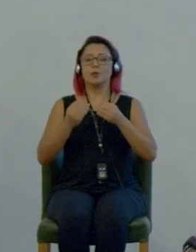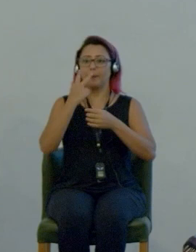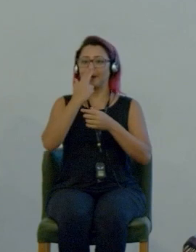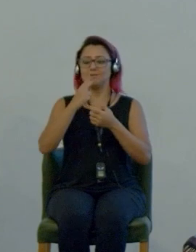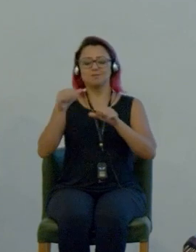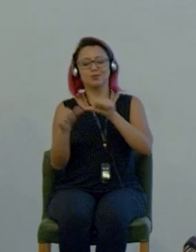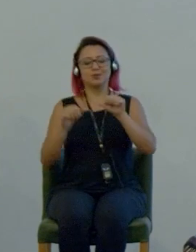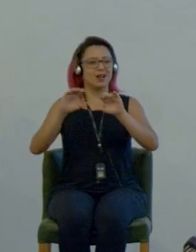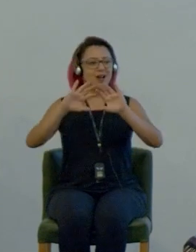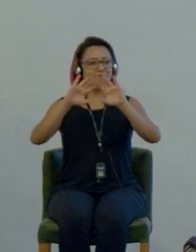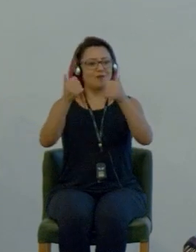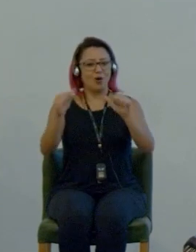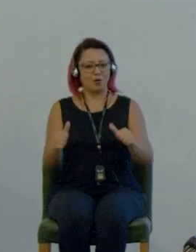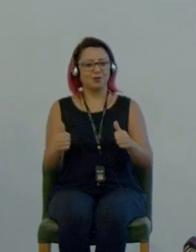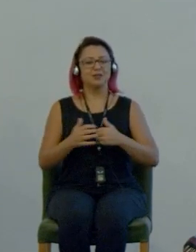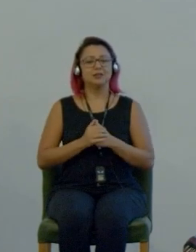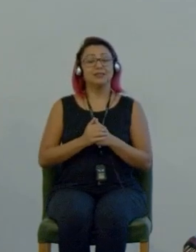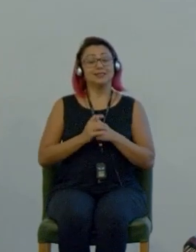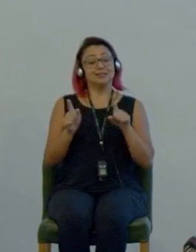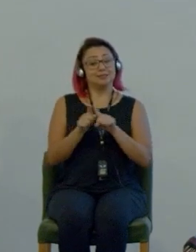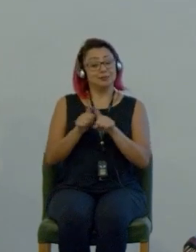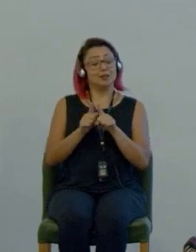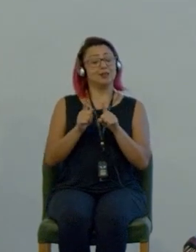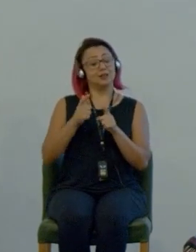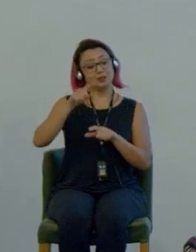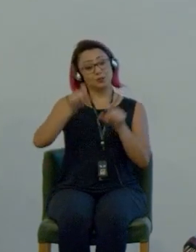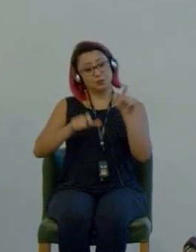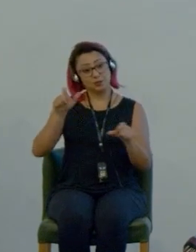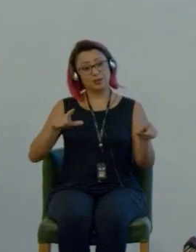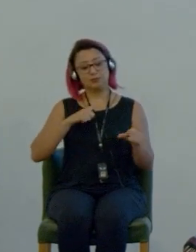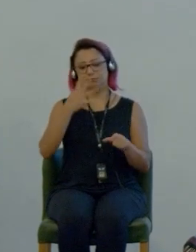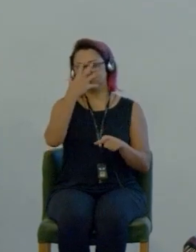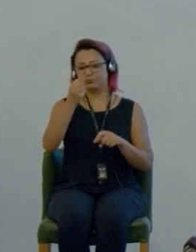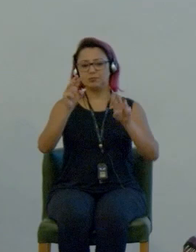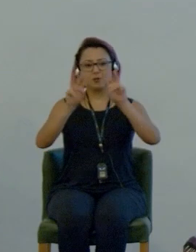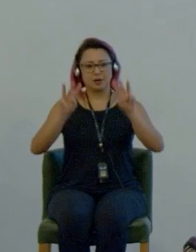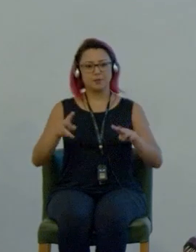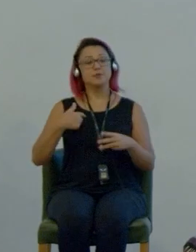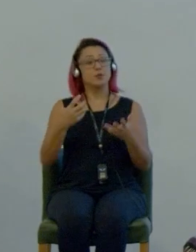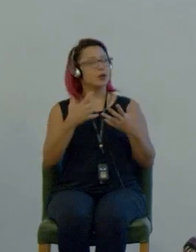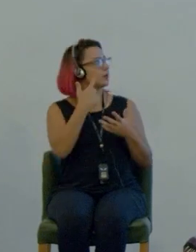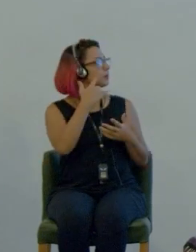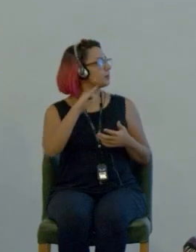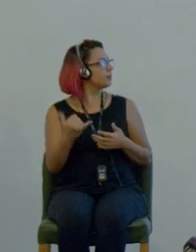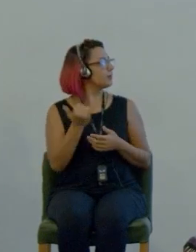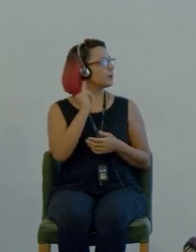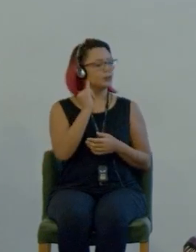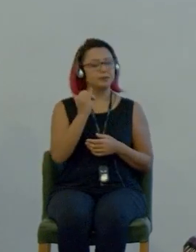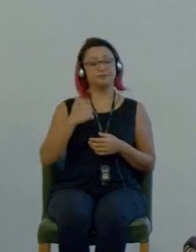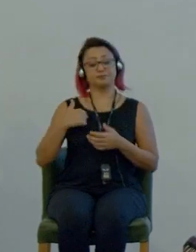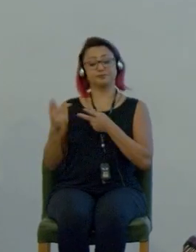c'est une fascination pour les cartes. Et là, je voudrais vous raconter quand même un tout petit peu ma visite tout à l'heure à la